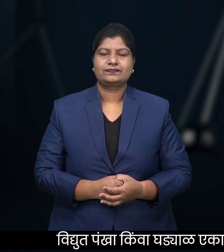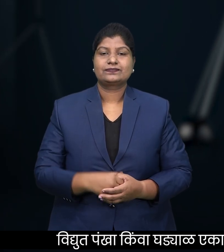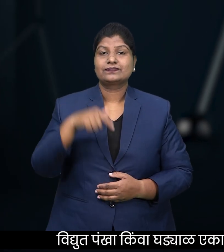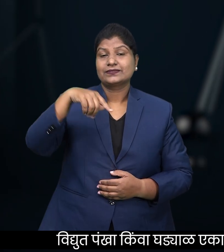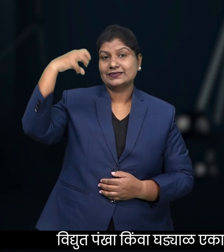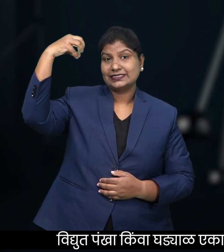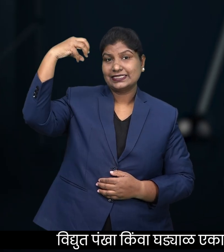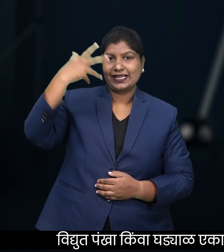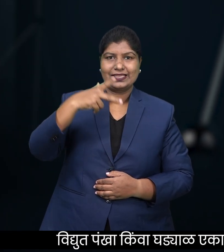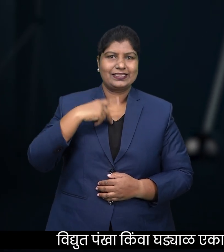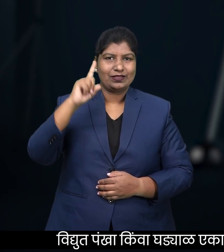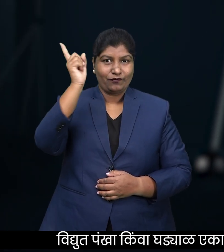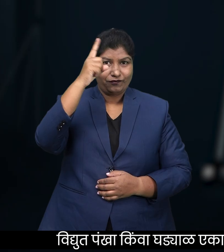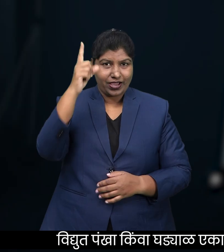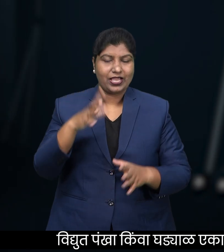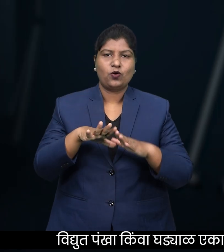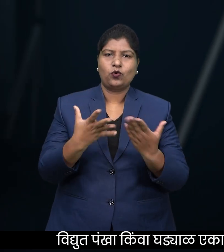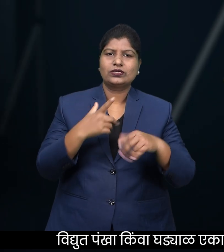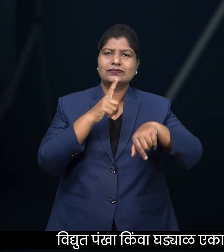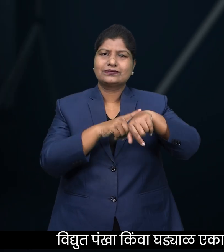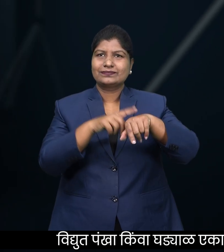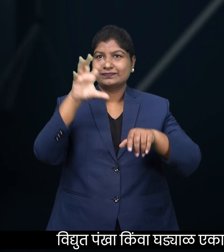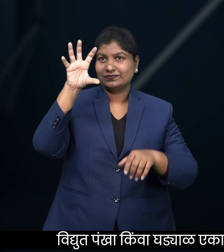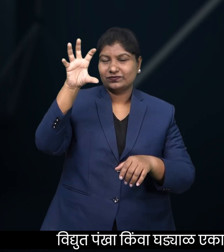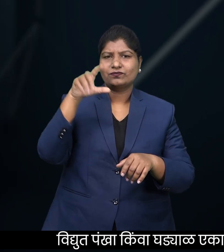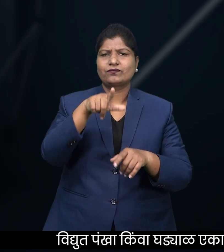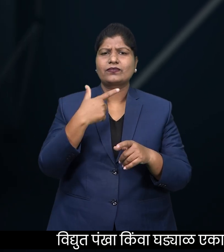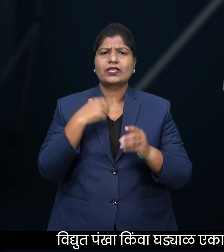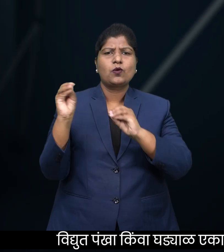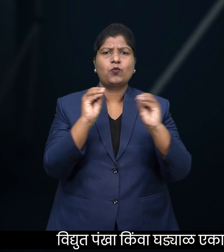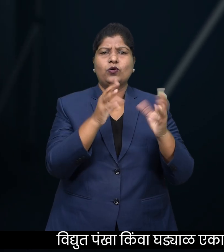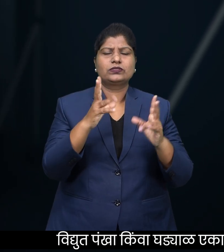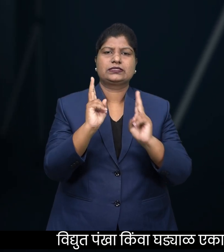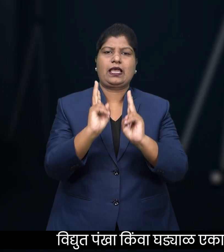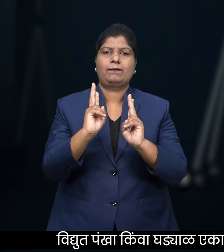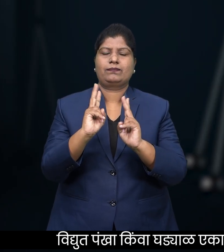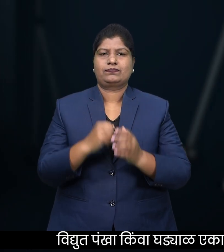विद्युत पंखा किंवा घड्याळ एका ठिकाणाहून दुसऱ्या ठिकाणी फिरत नाही,